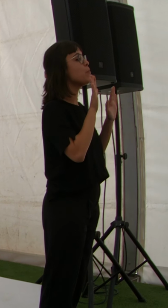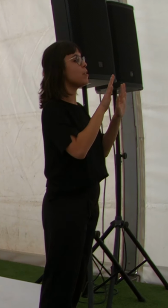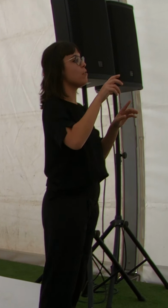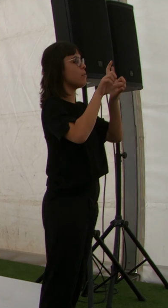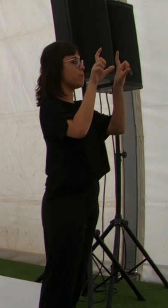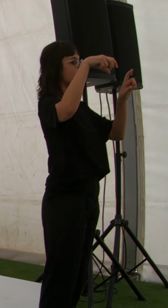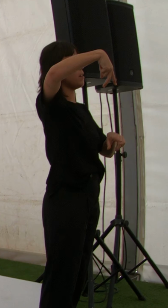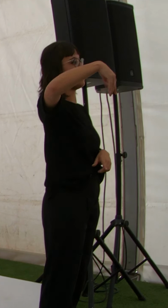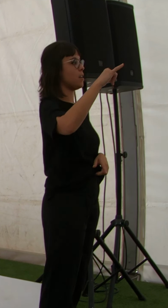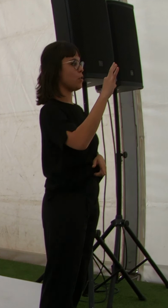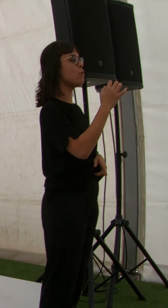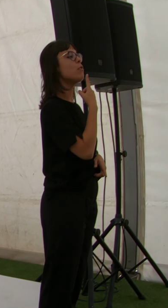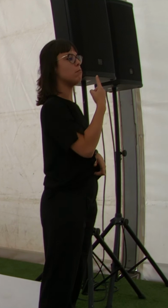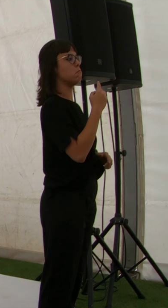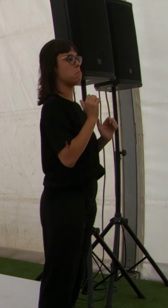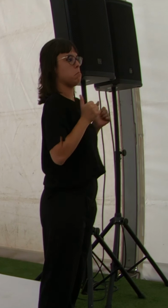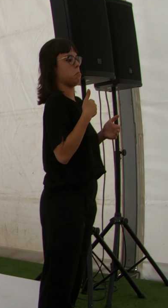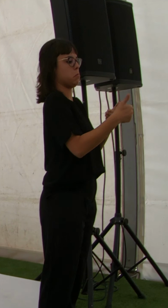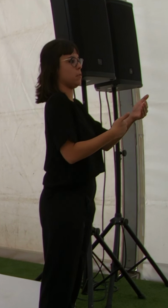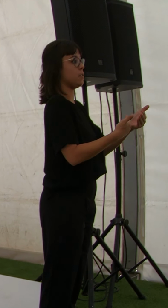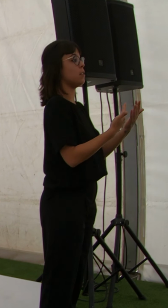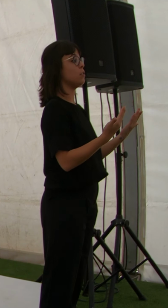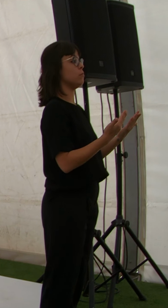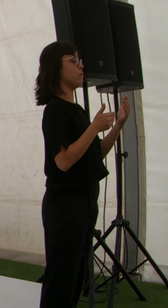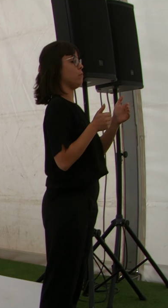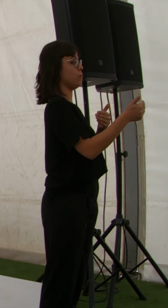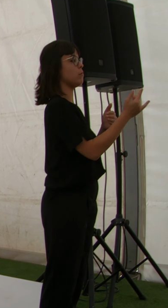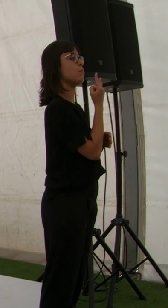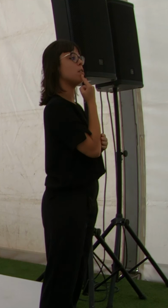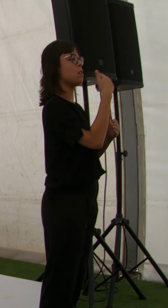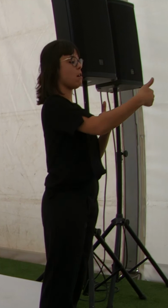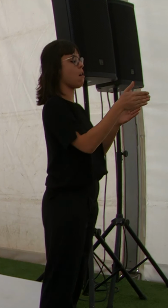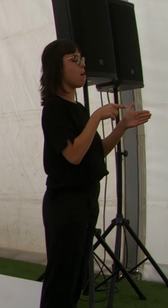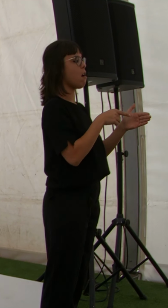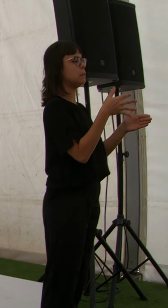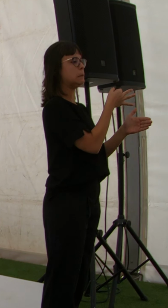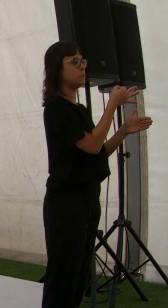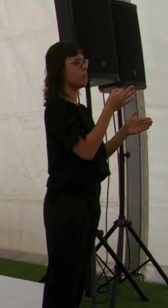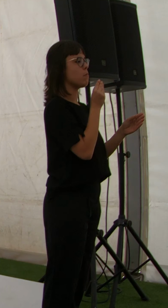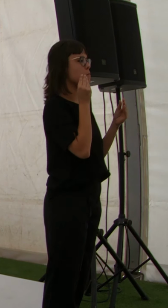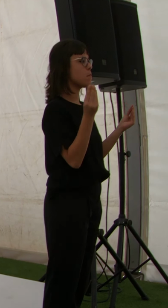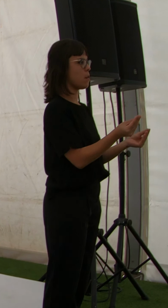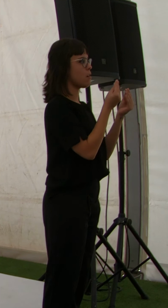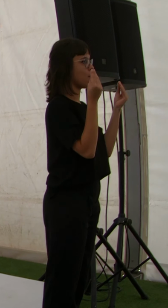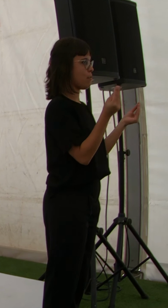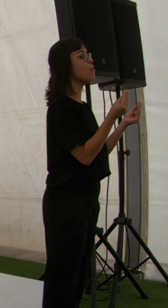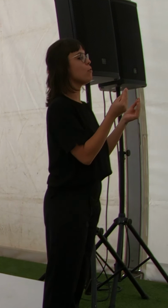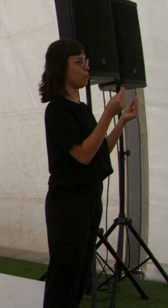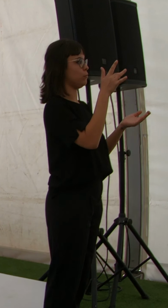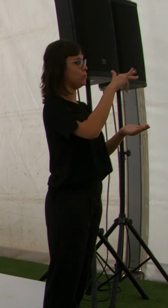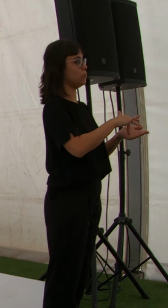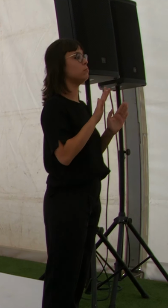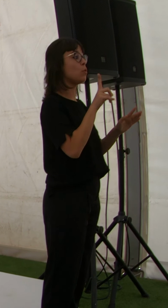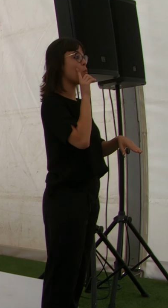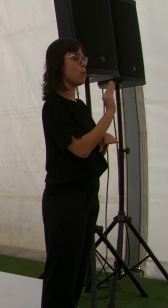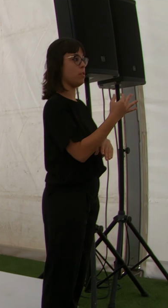y es lo que vamos a ver en el siguiente paso de sofisticación de celdas de baterías. Tienes que saber cómo hacerlo y hacerlo con cuidado, porque si lo